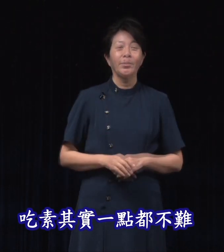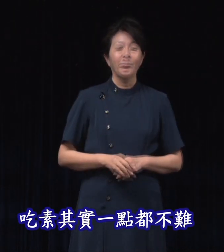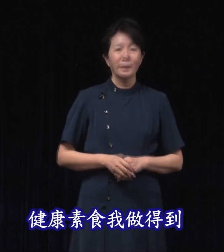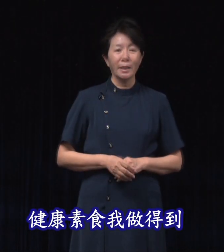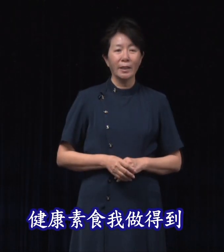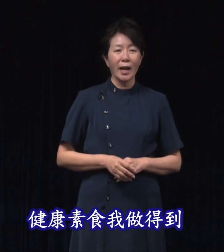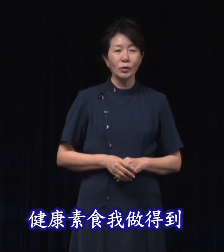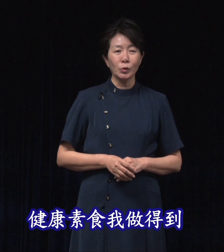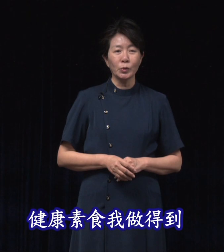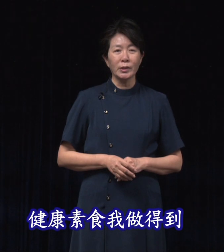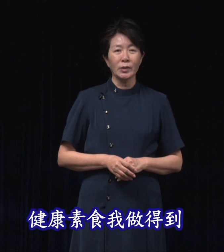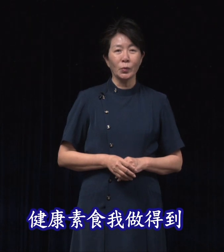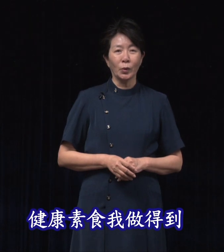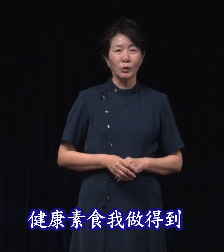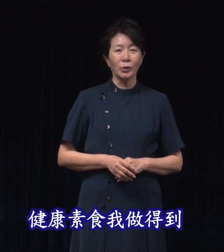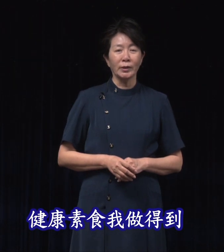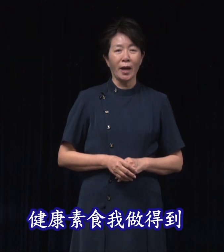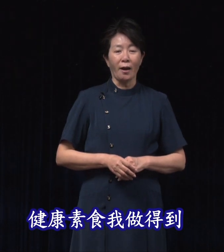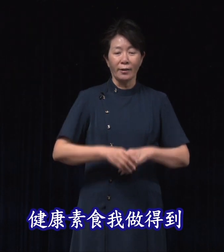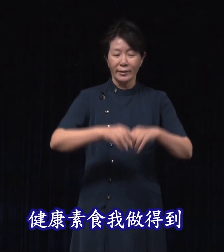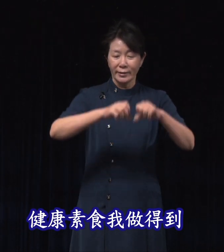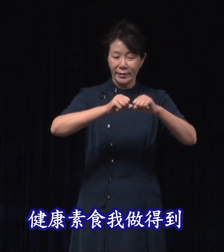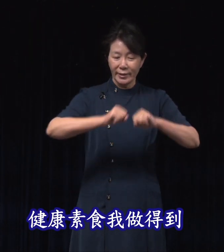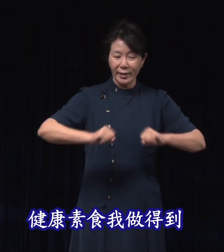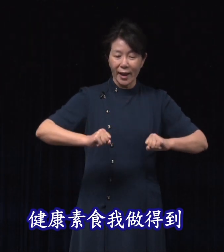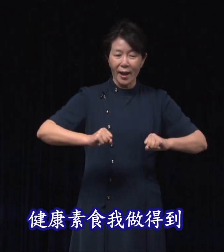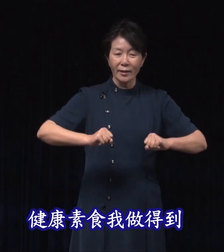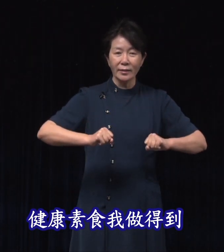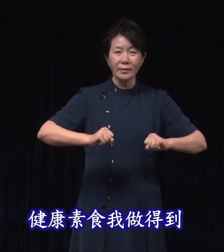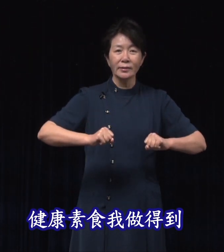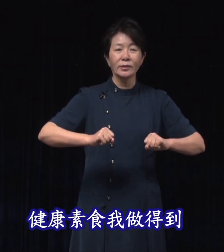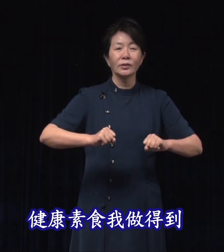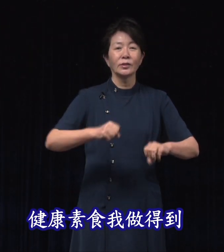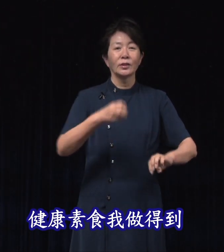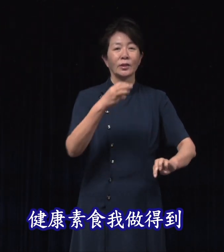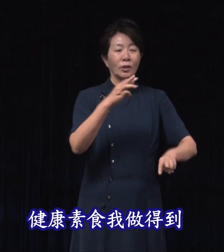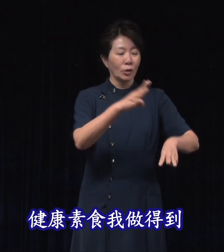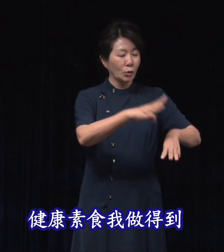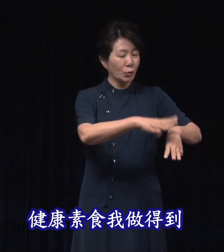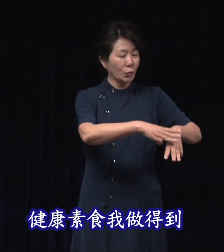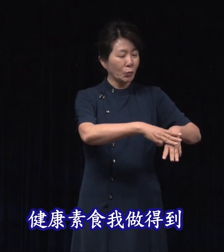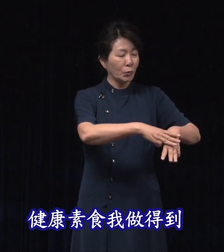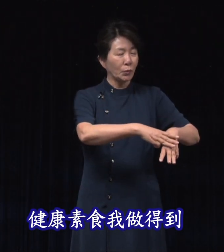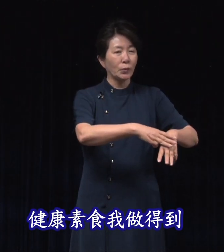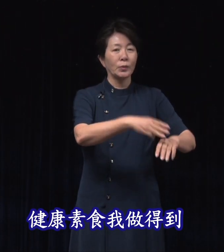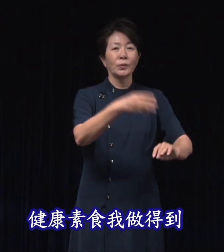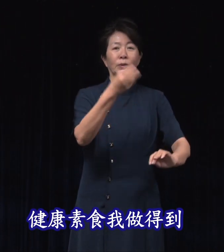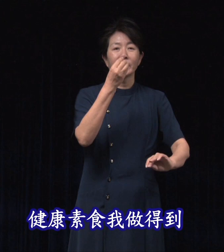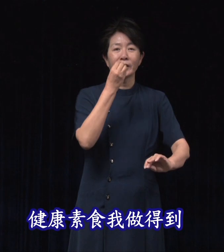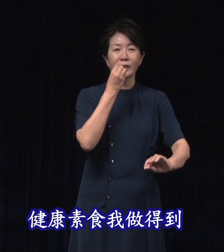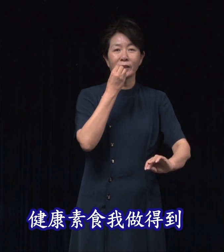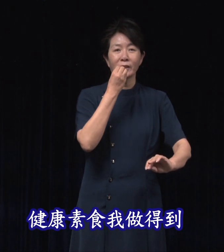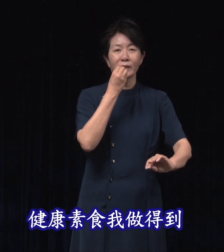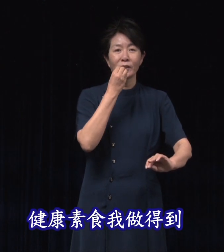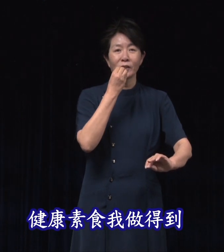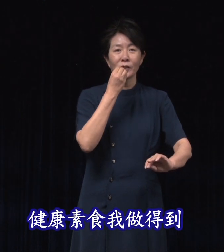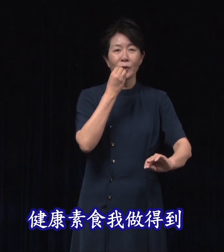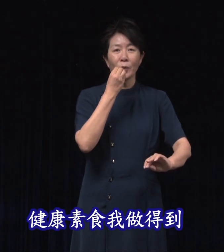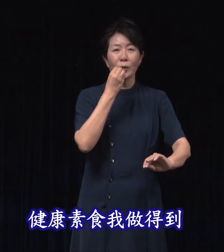健康素食我做得到，健康素食我做得